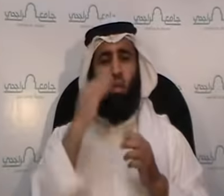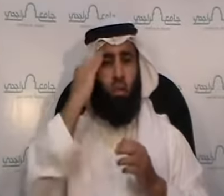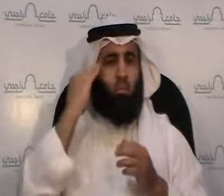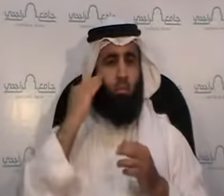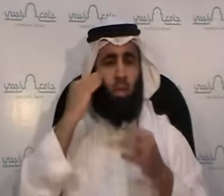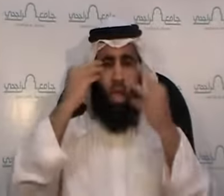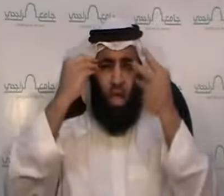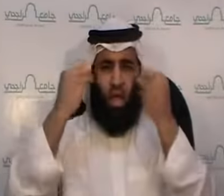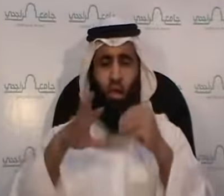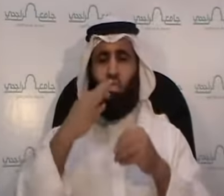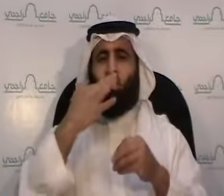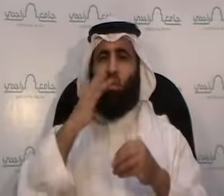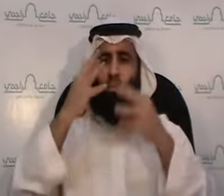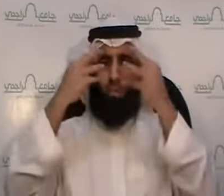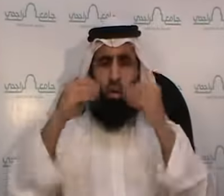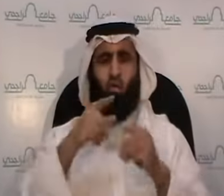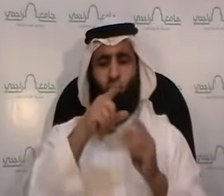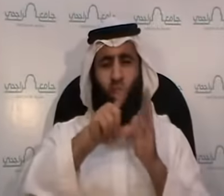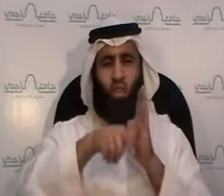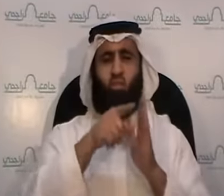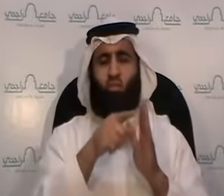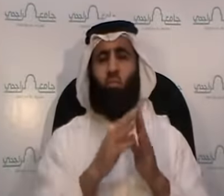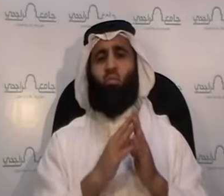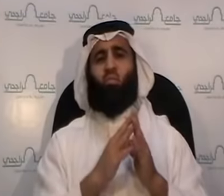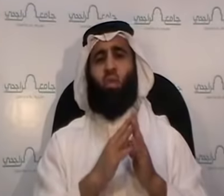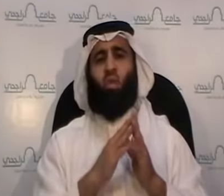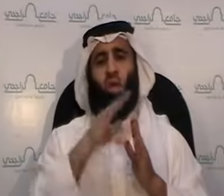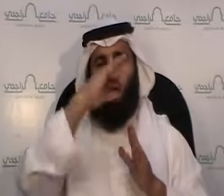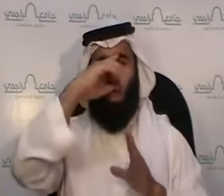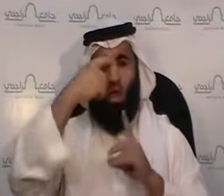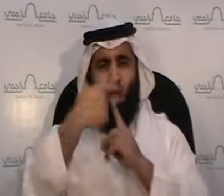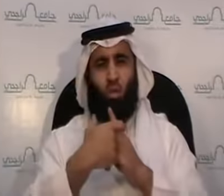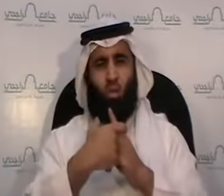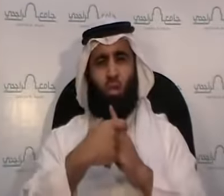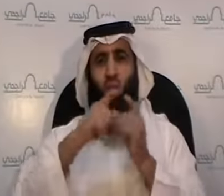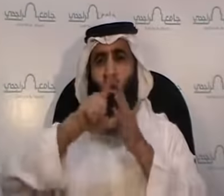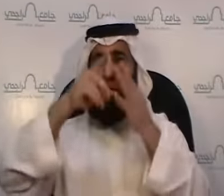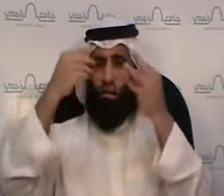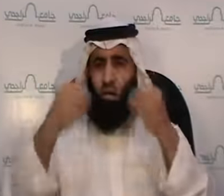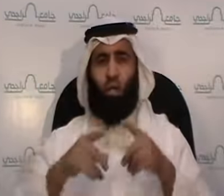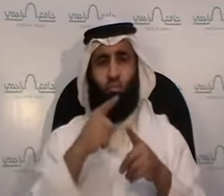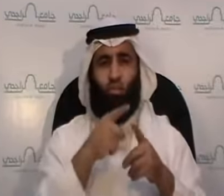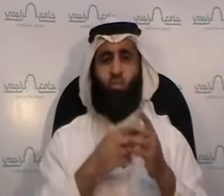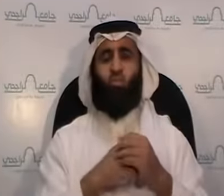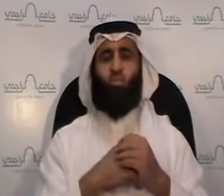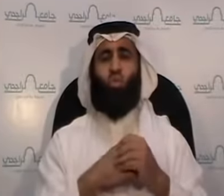وبناتنا وشبابنا، اللهم من أراد أمننا واستقرارنا، اللهم من أراد ذلك كله